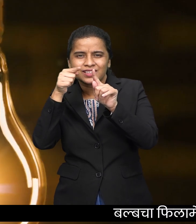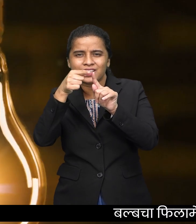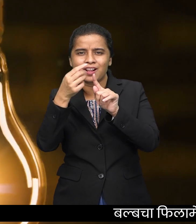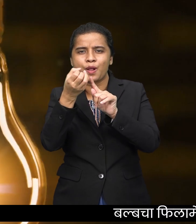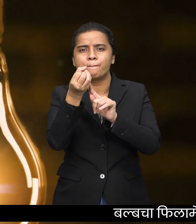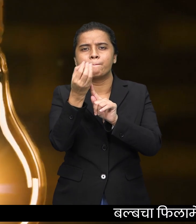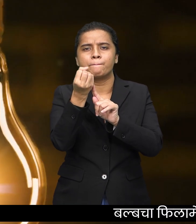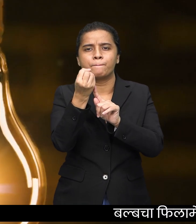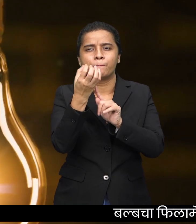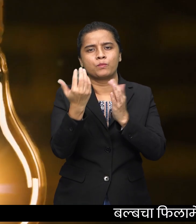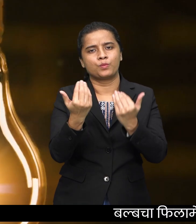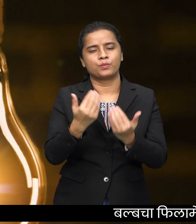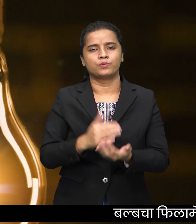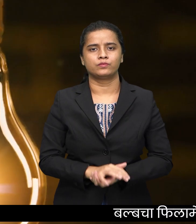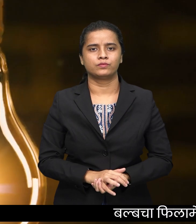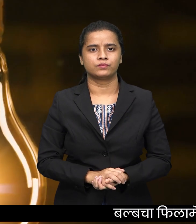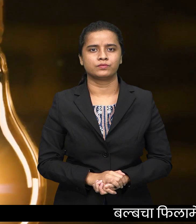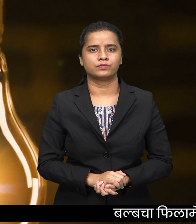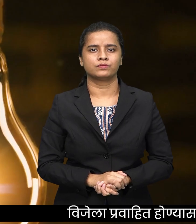करतो.